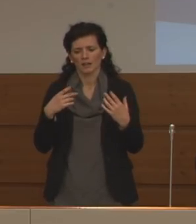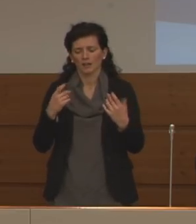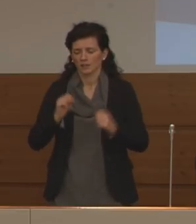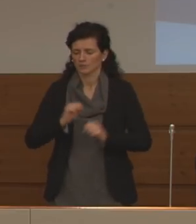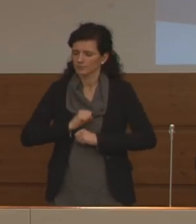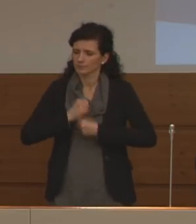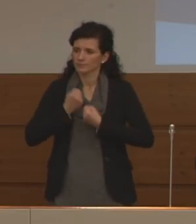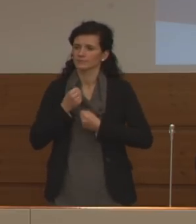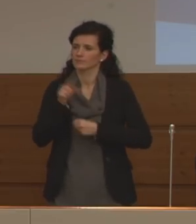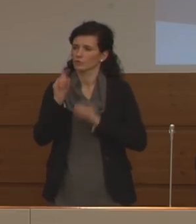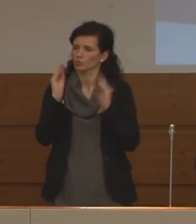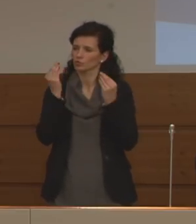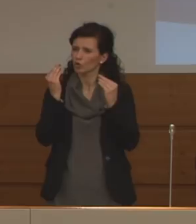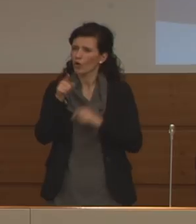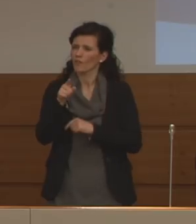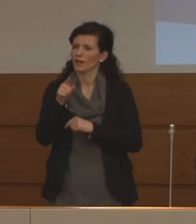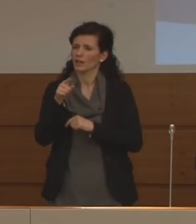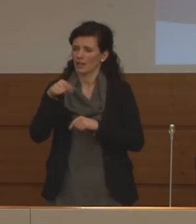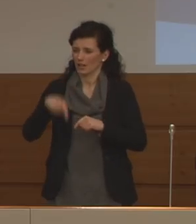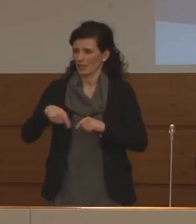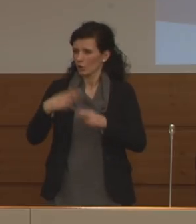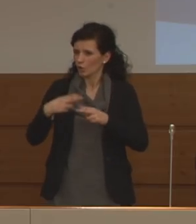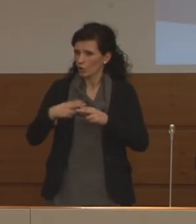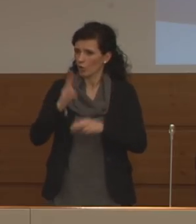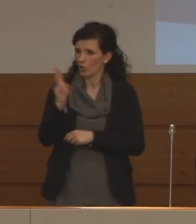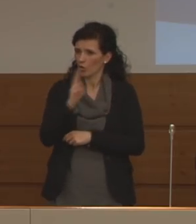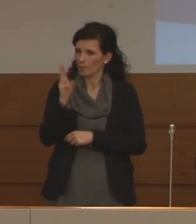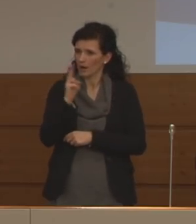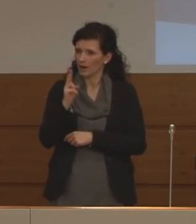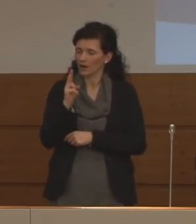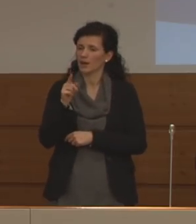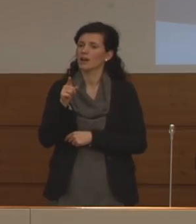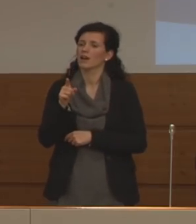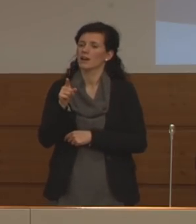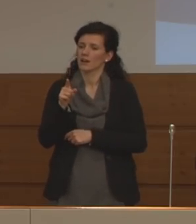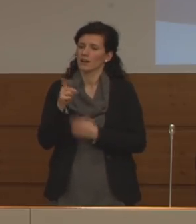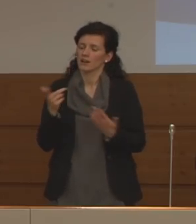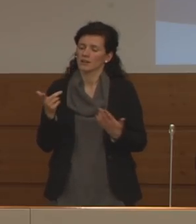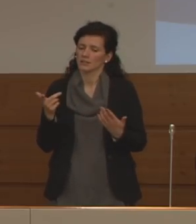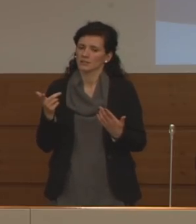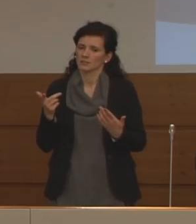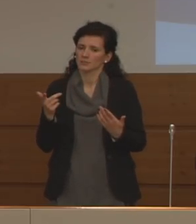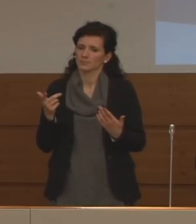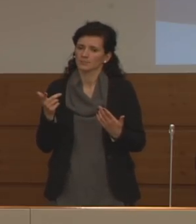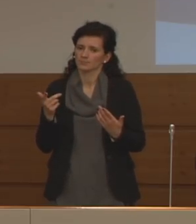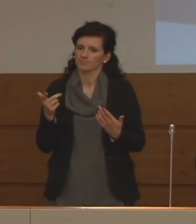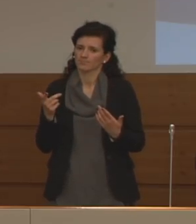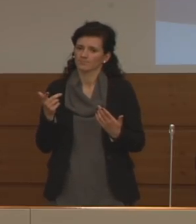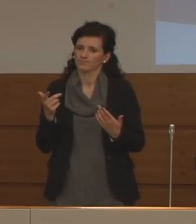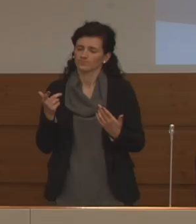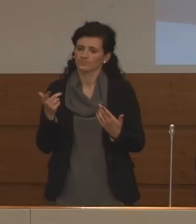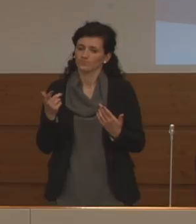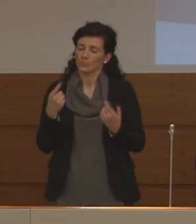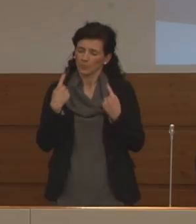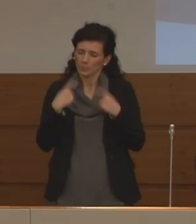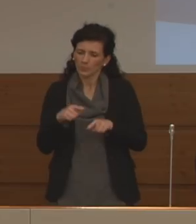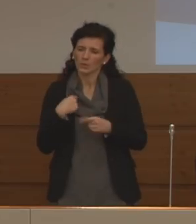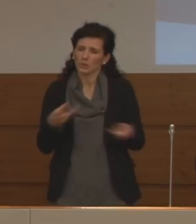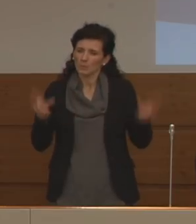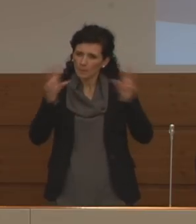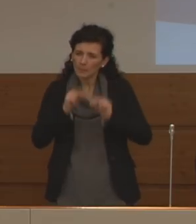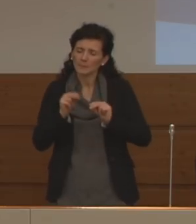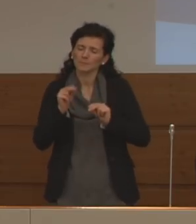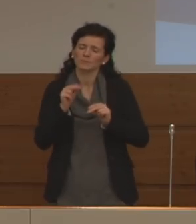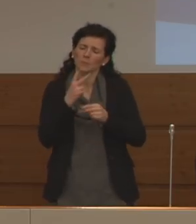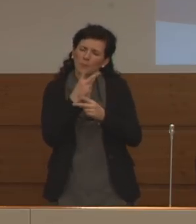adulto che è morto qui a roma di riuscire a decongestionare quanto